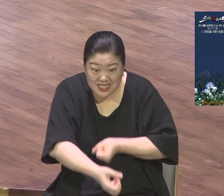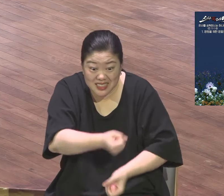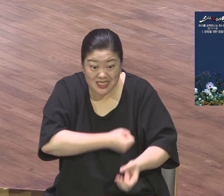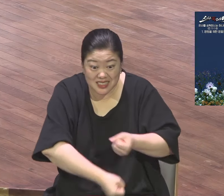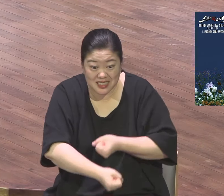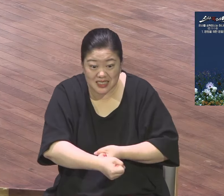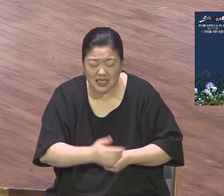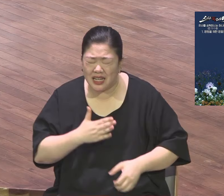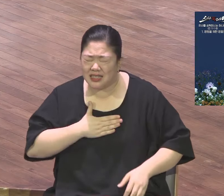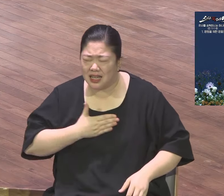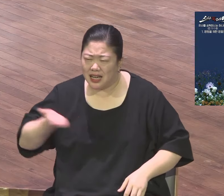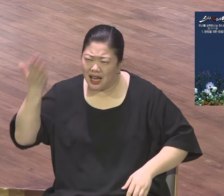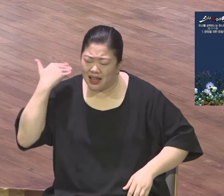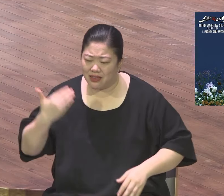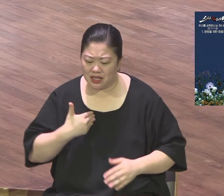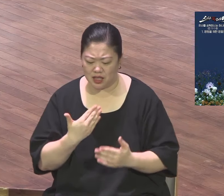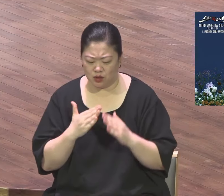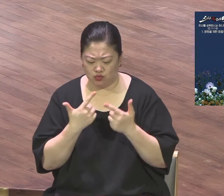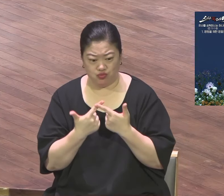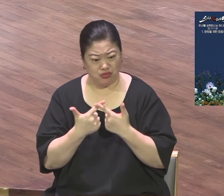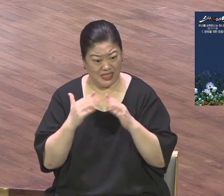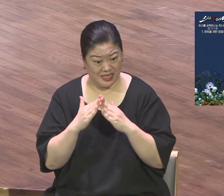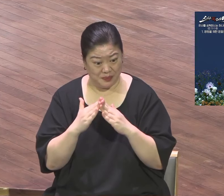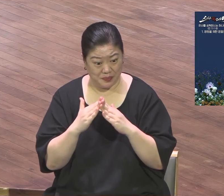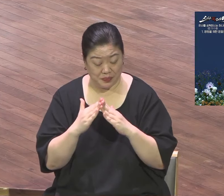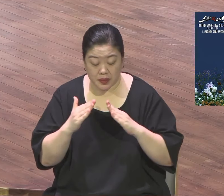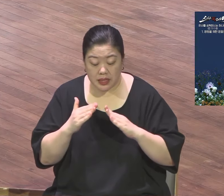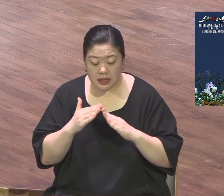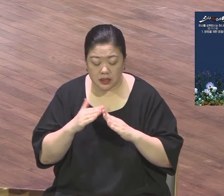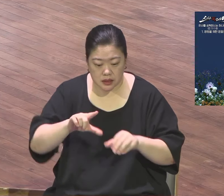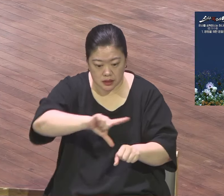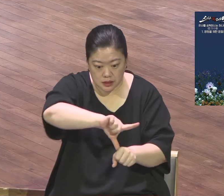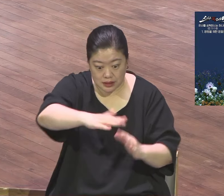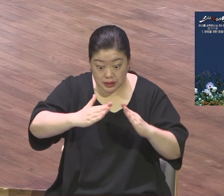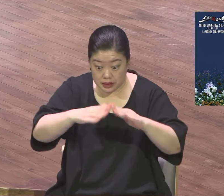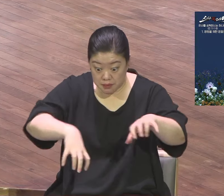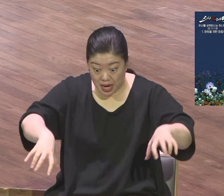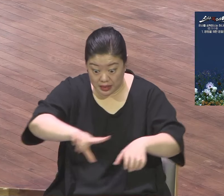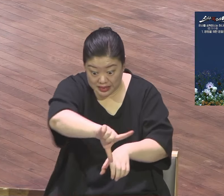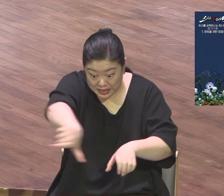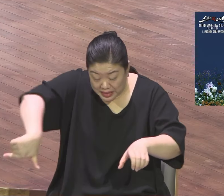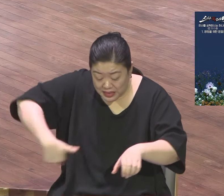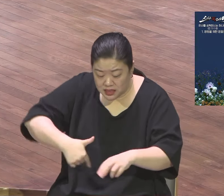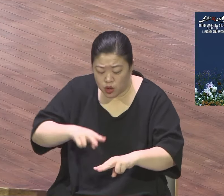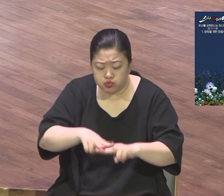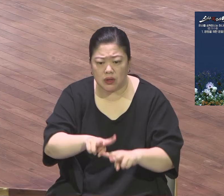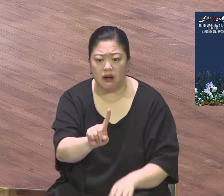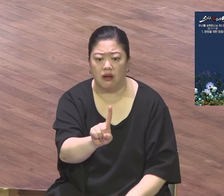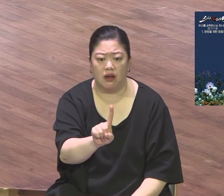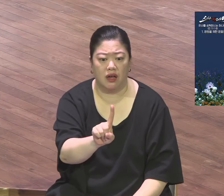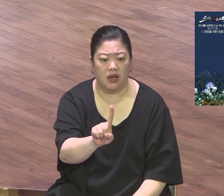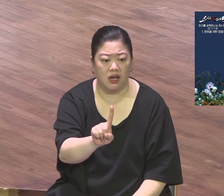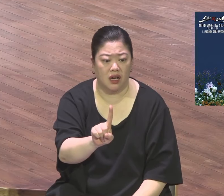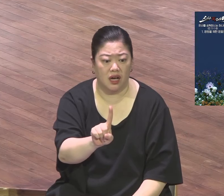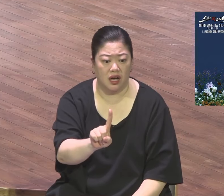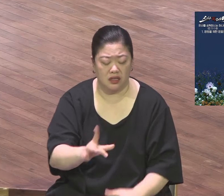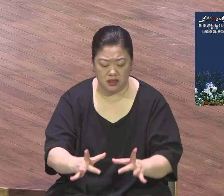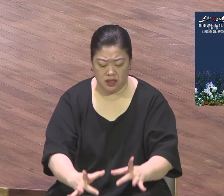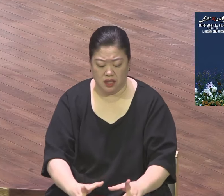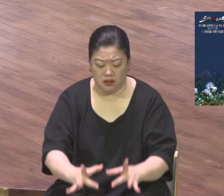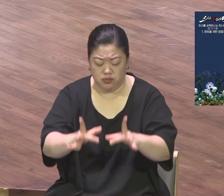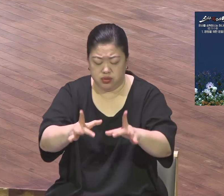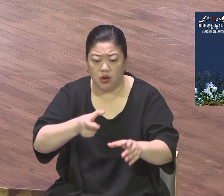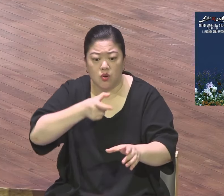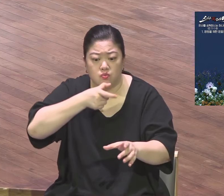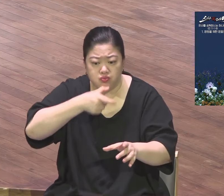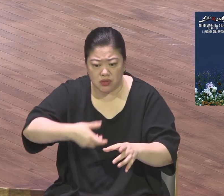우리 동네에서 물 우물물 하나 있었어요. 그 우물 하나 가지고 다 그 동네 사람들 다 살았어요. 우물을 퍼냅니다. 우물을 퍼내. 퍼내면 또